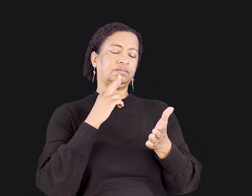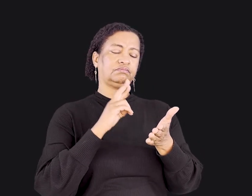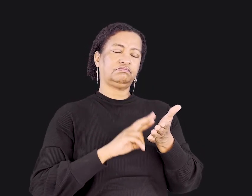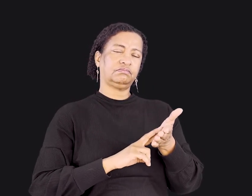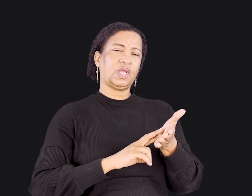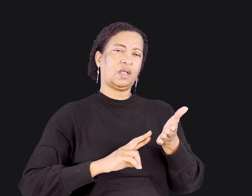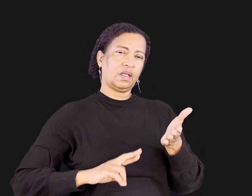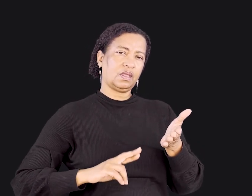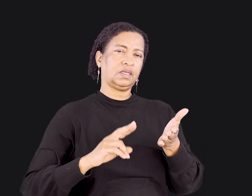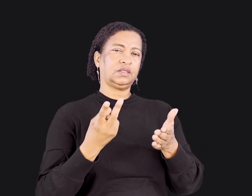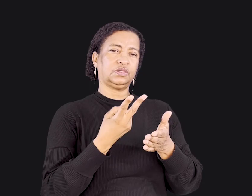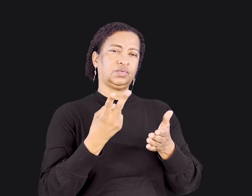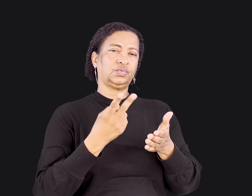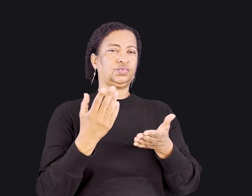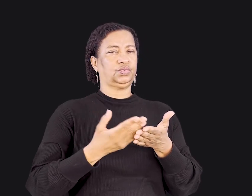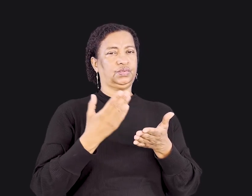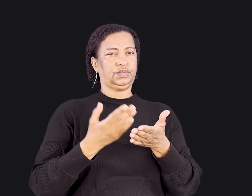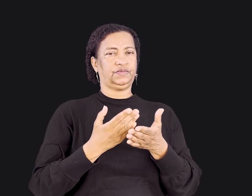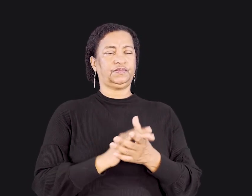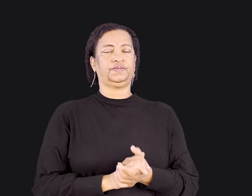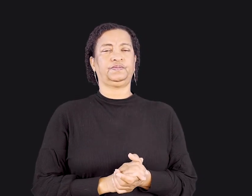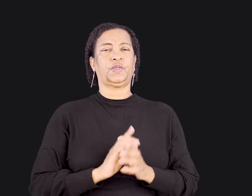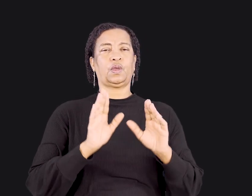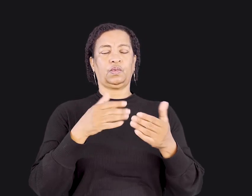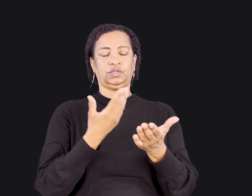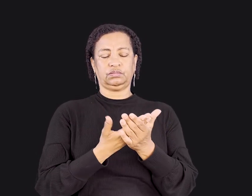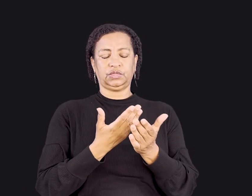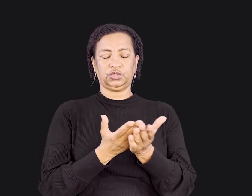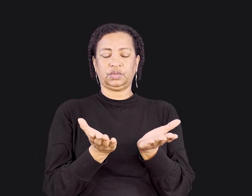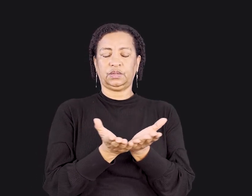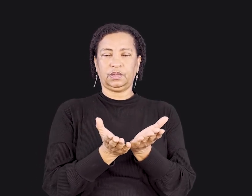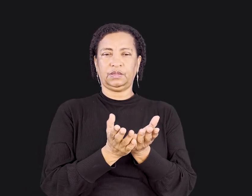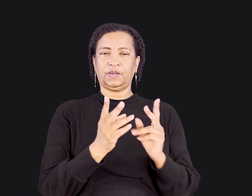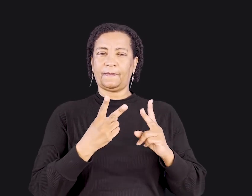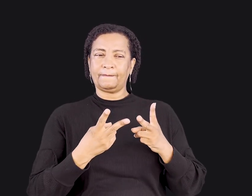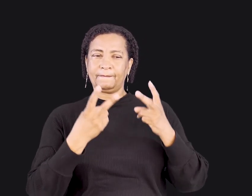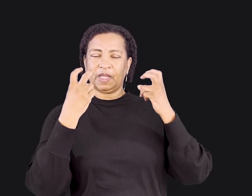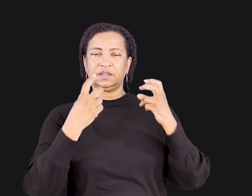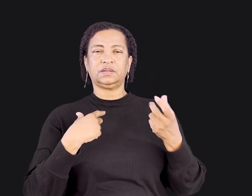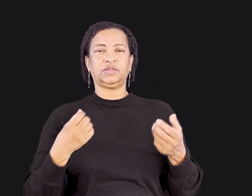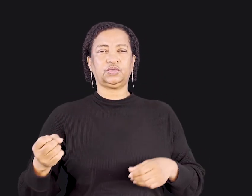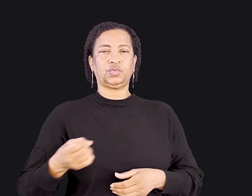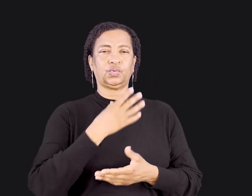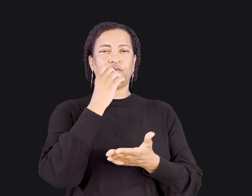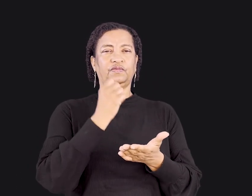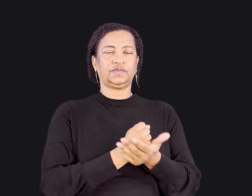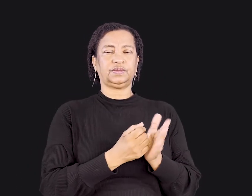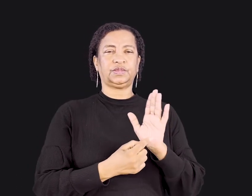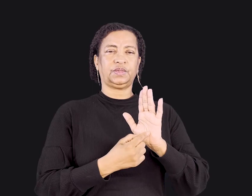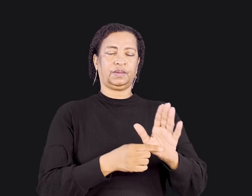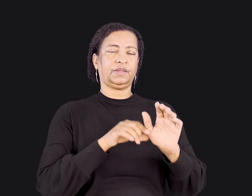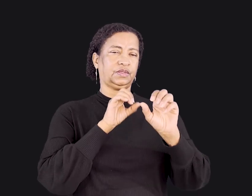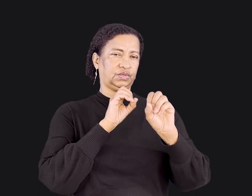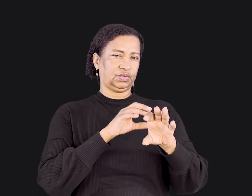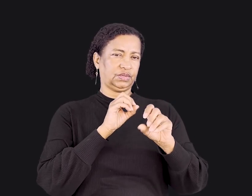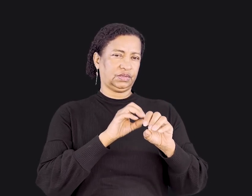livros. À medida em que estudamos a Bíblia, percebemos que o Novo Testamento apresenta o ensino, enquanto o